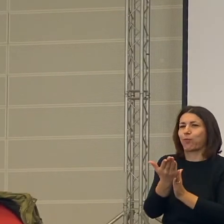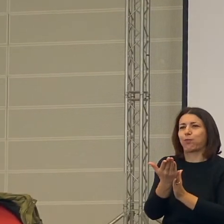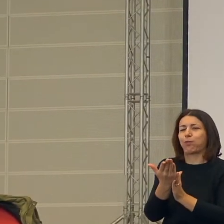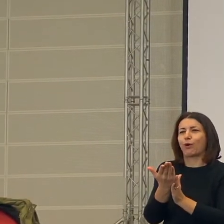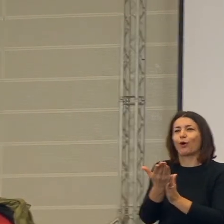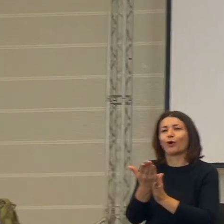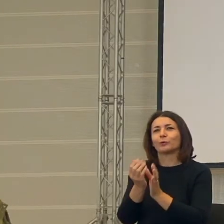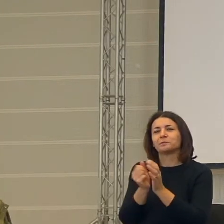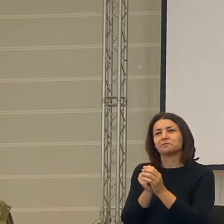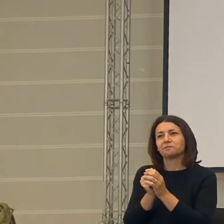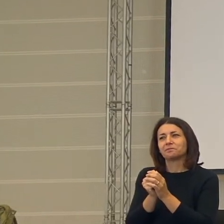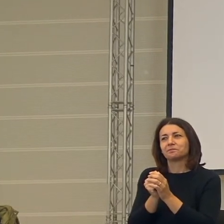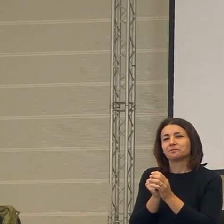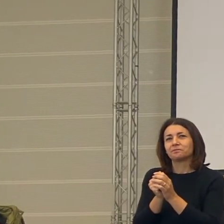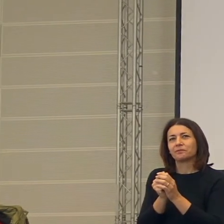Grazie.